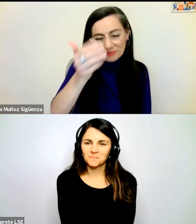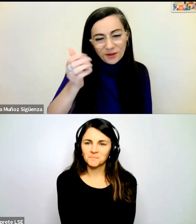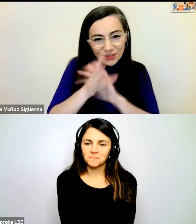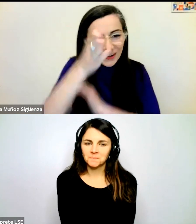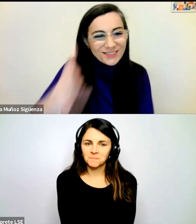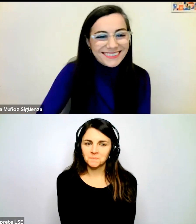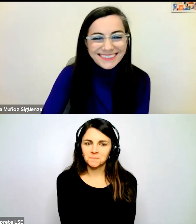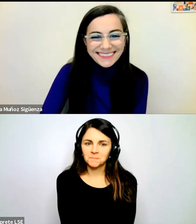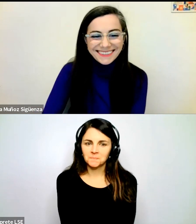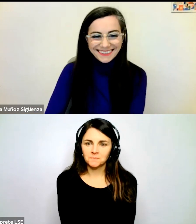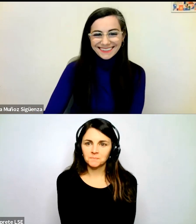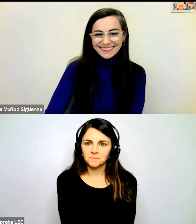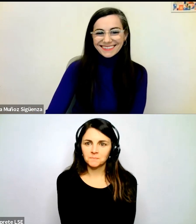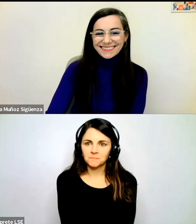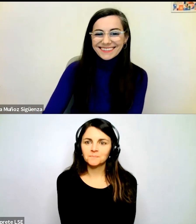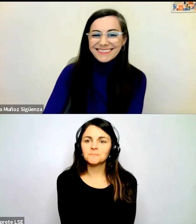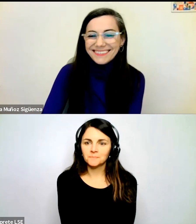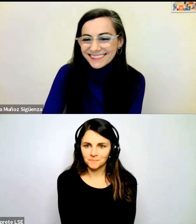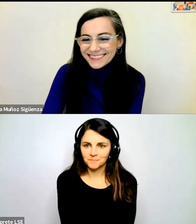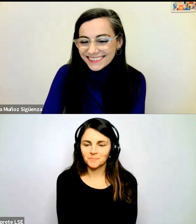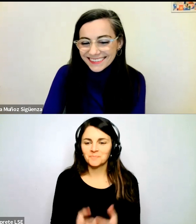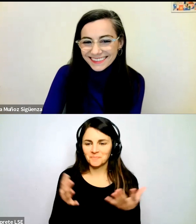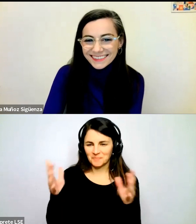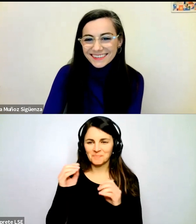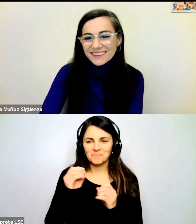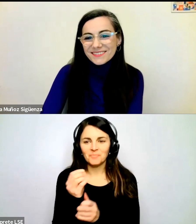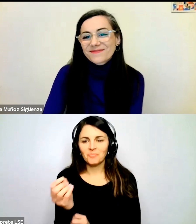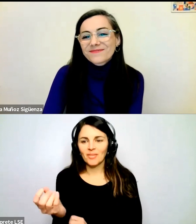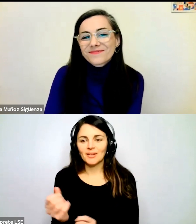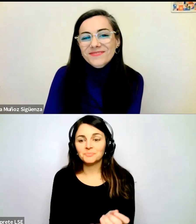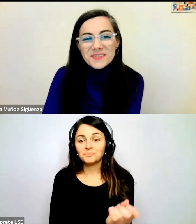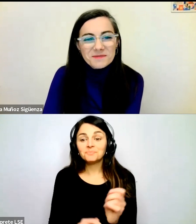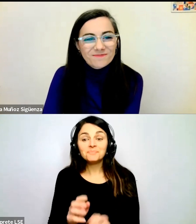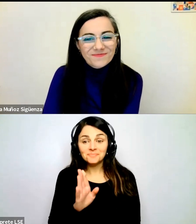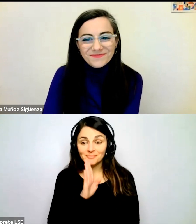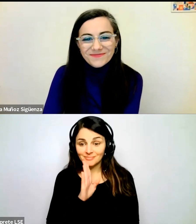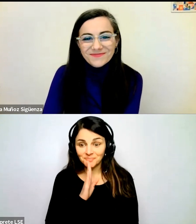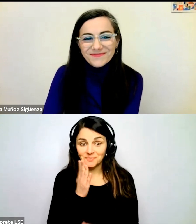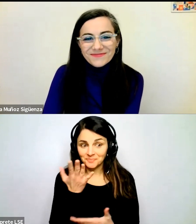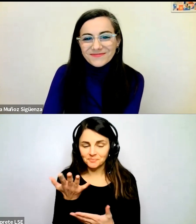¿Continúas, Patricia? Sí, continúa tú, por Continúo yo. favor. Sí. Como os decía,